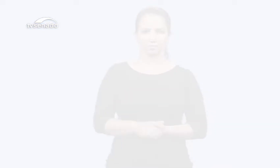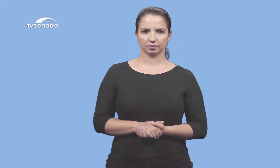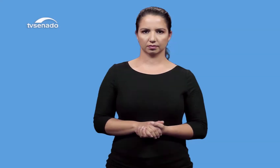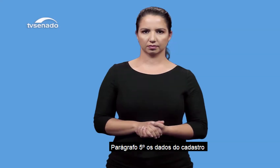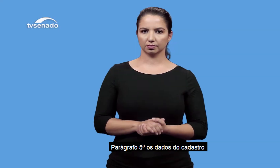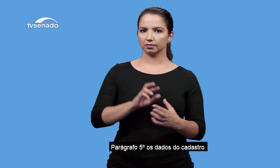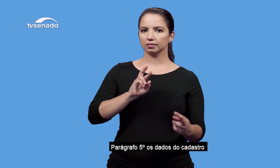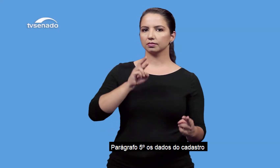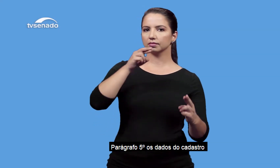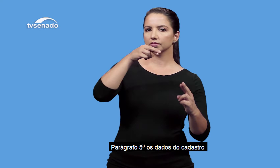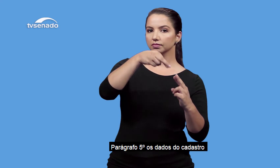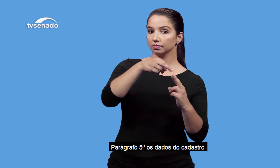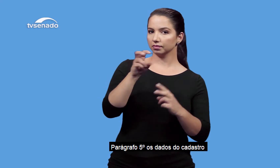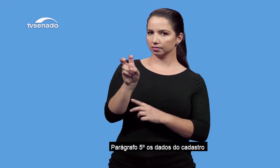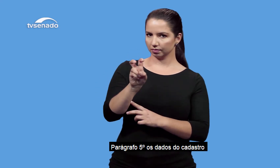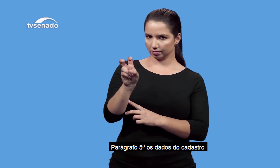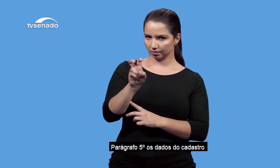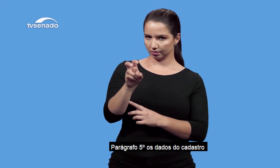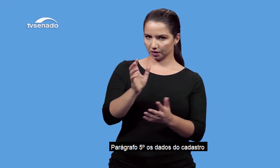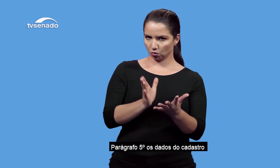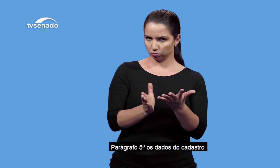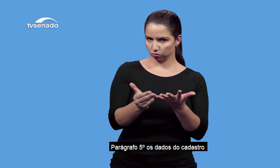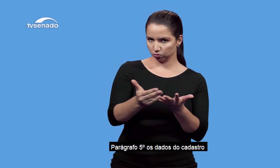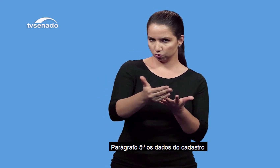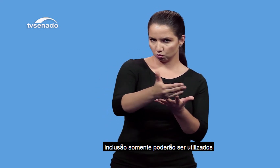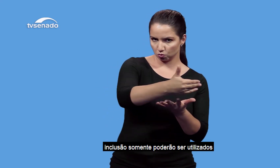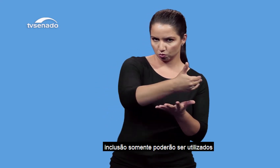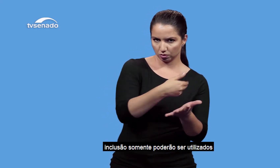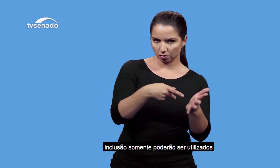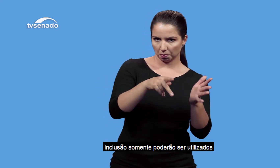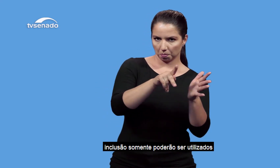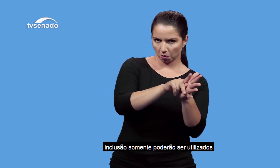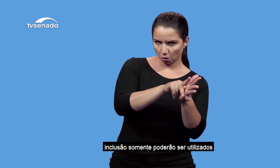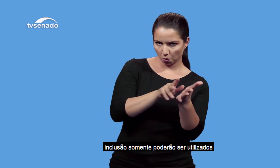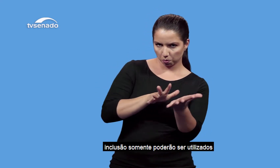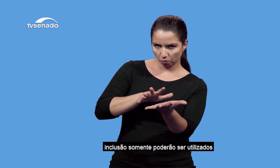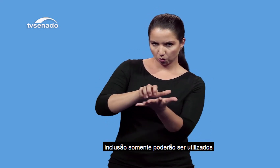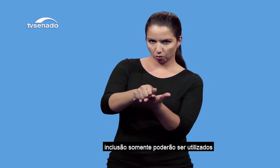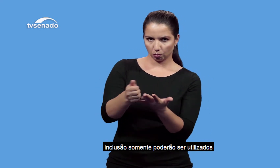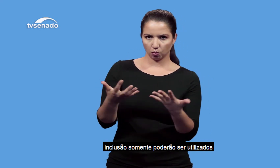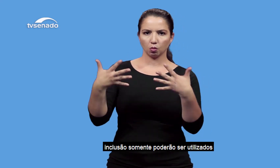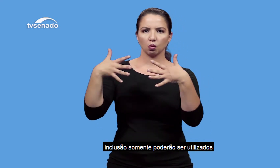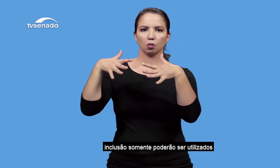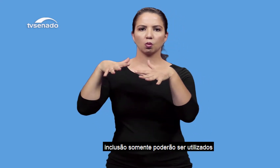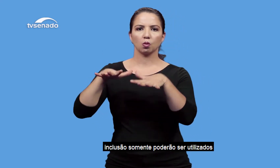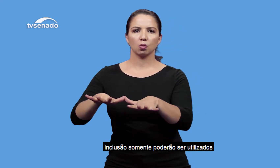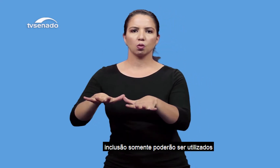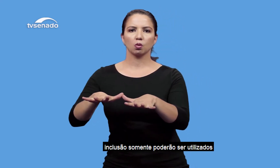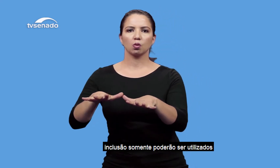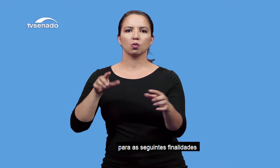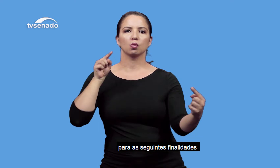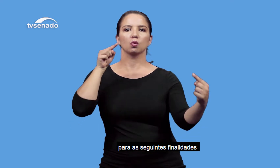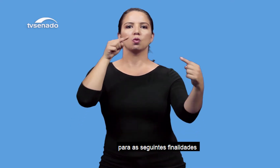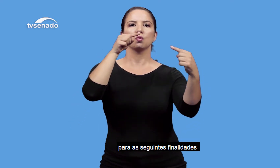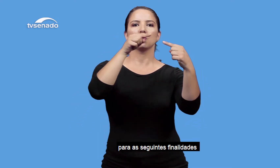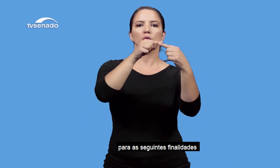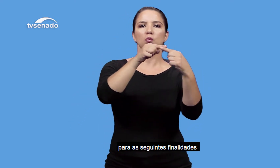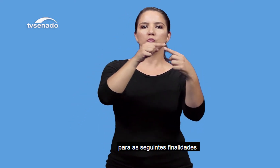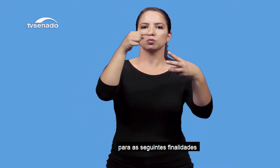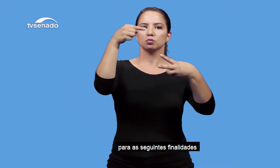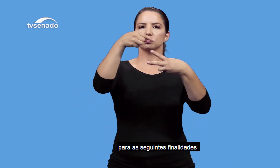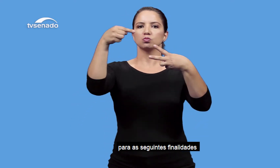o parágrafo 5º os dados do cadastro inclusão somente poderão ser utilizados para as seguintes